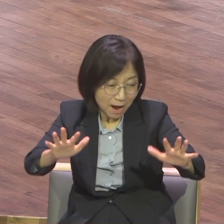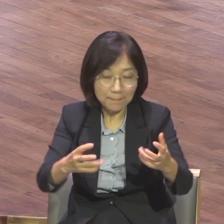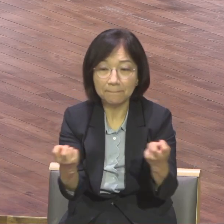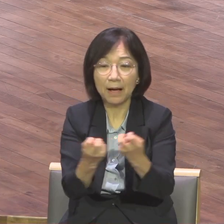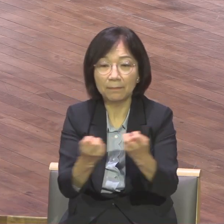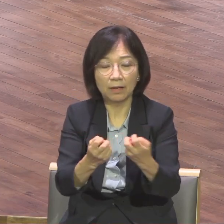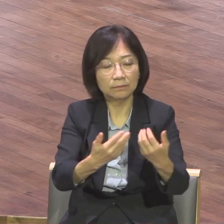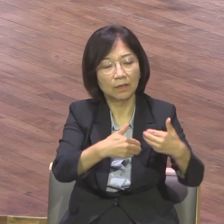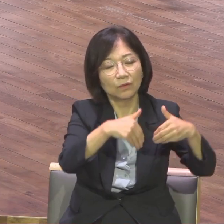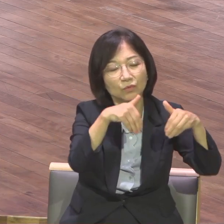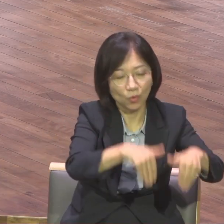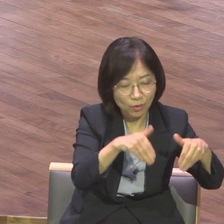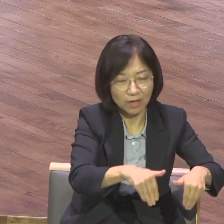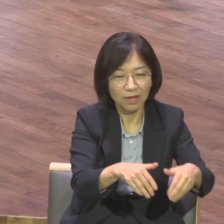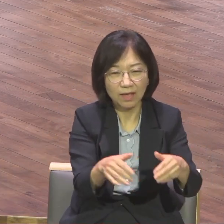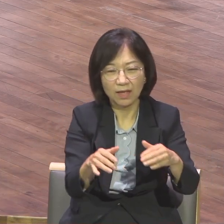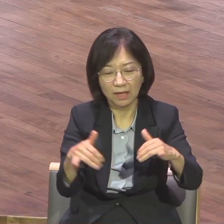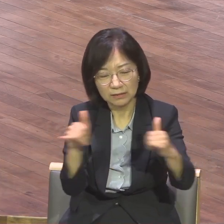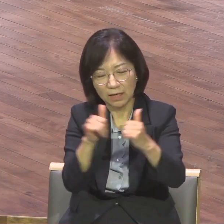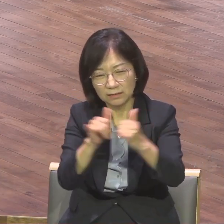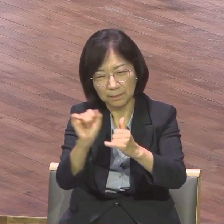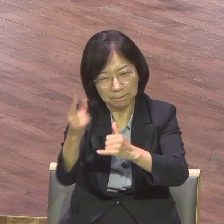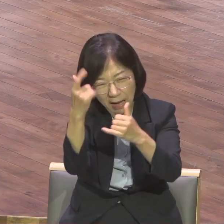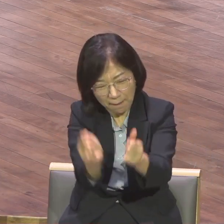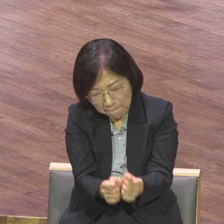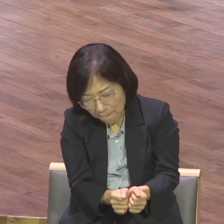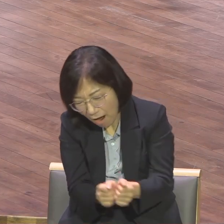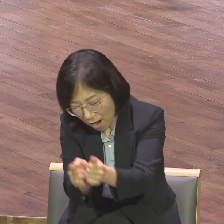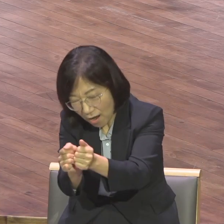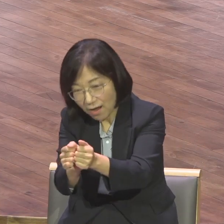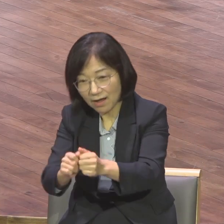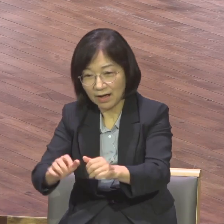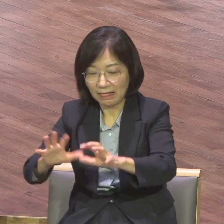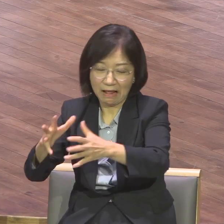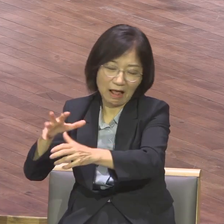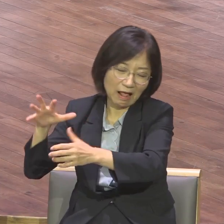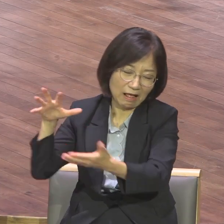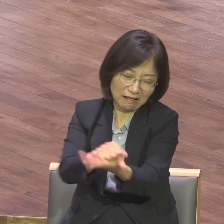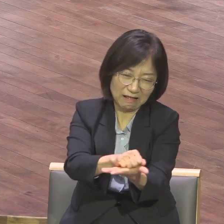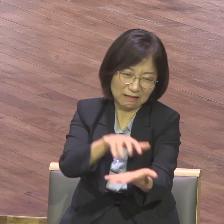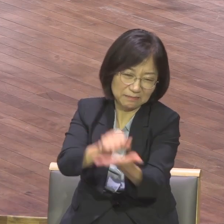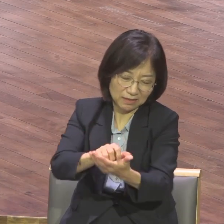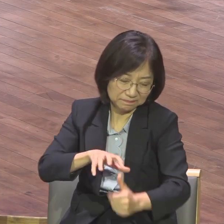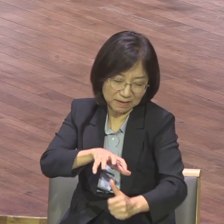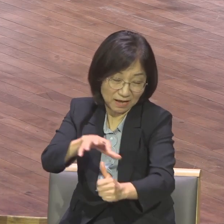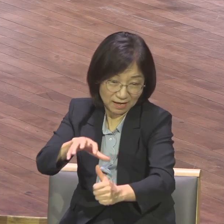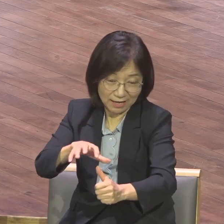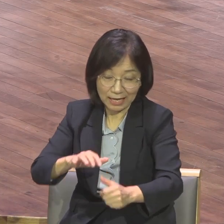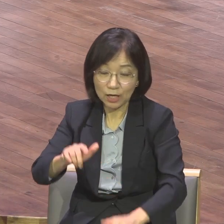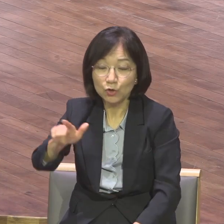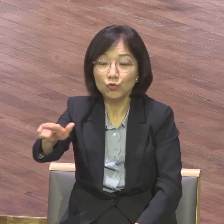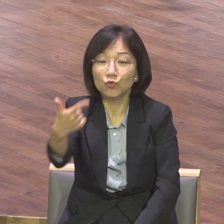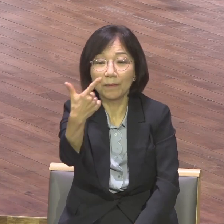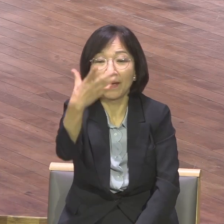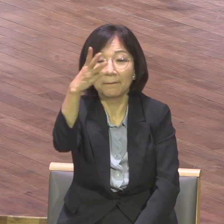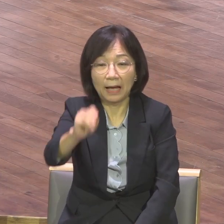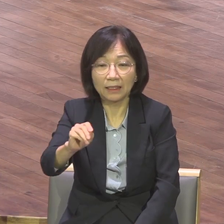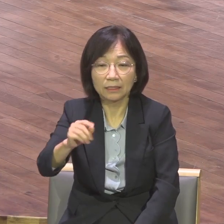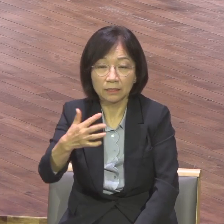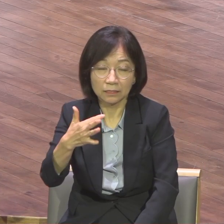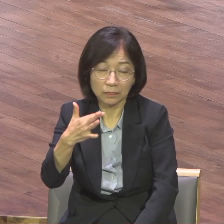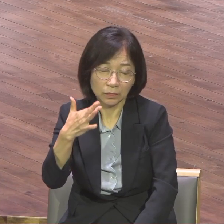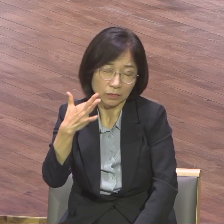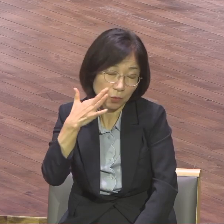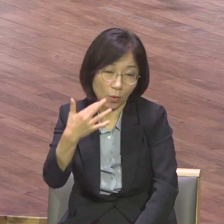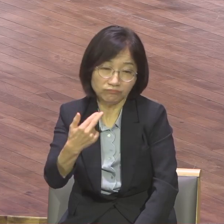속국으로 600만 명이 이 유대인들이 그야말로 학살을 당하고 유리방황하는 그런